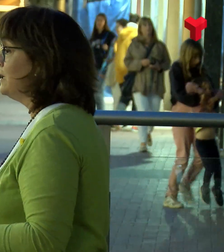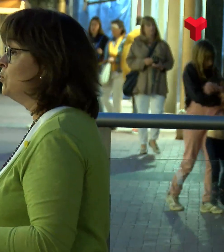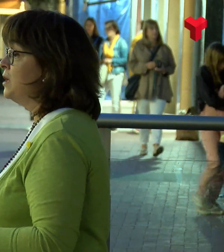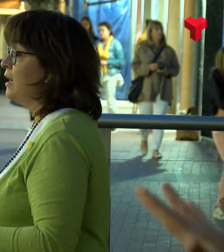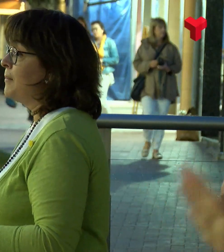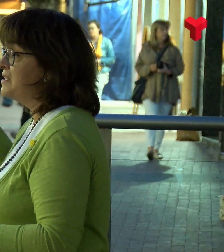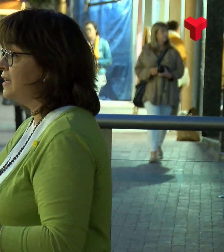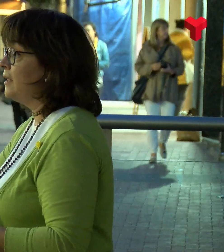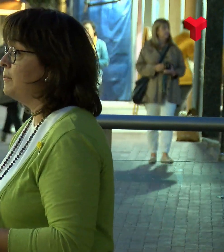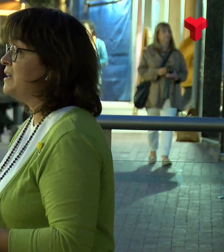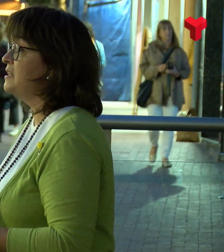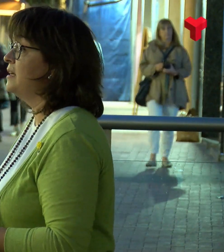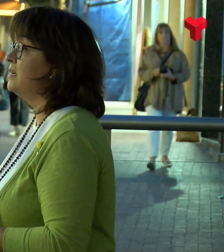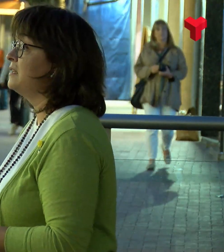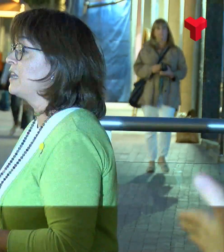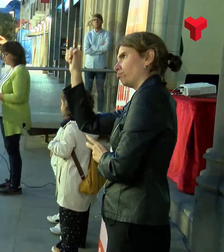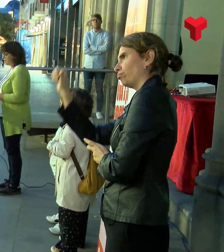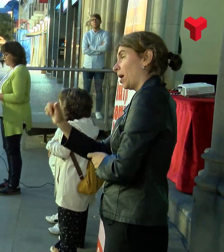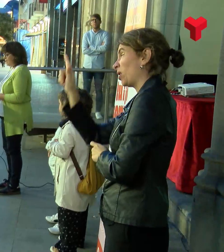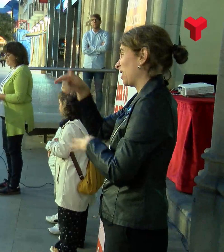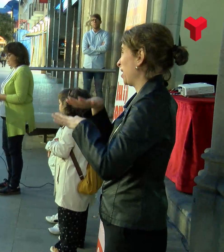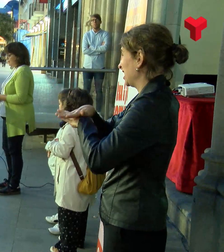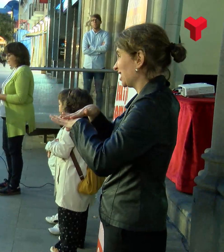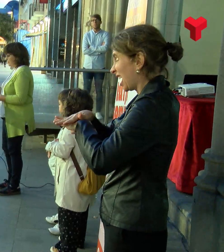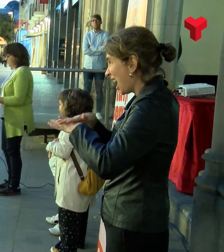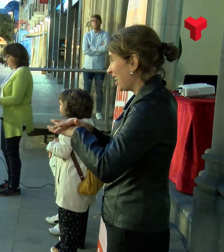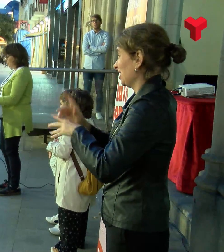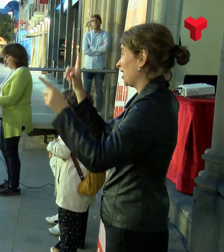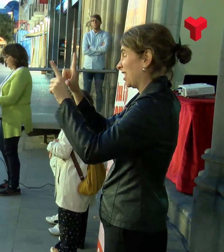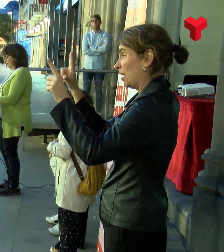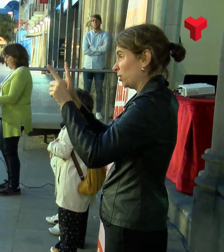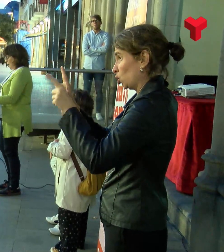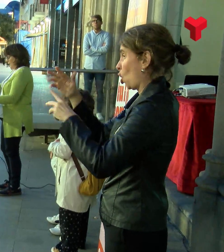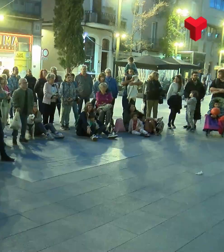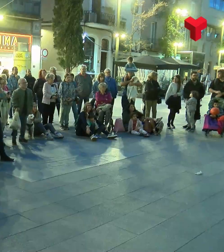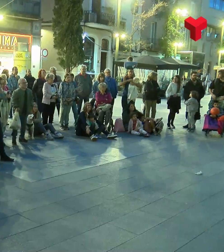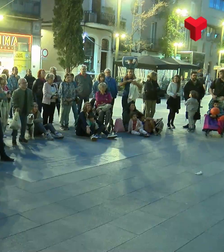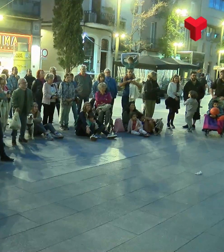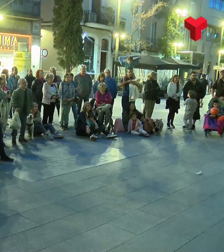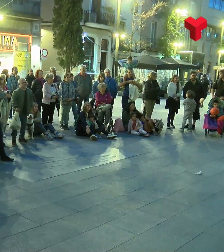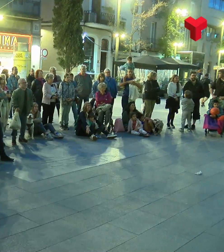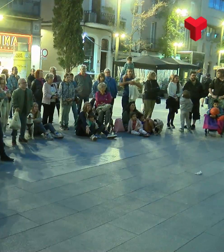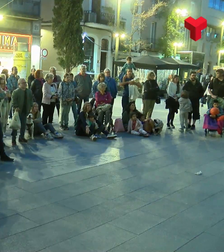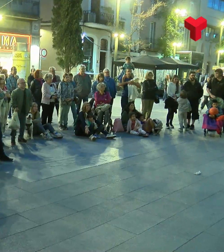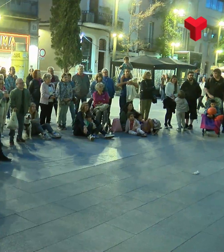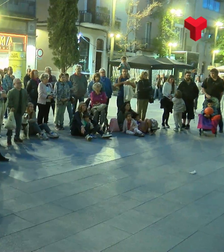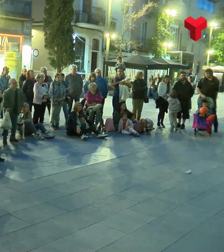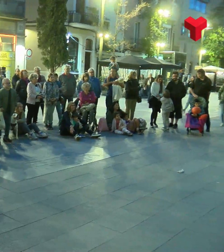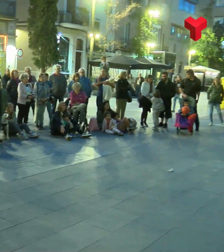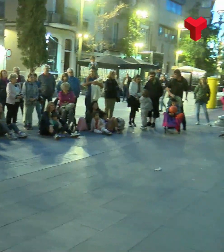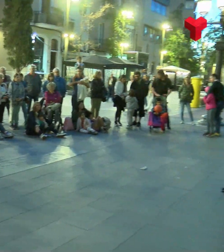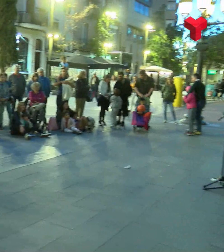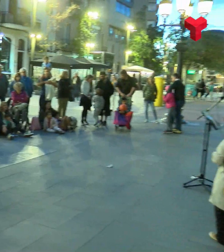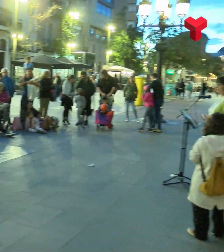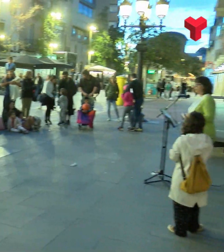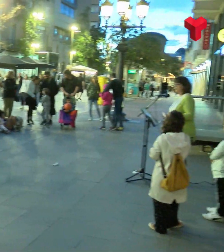Cinema Catalunya abans de cada passi de cas per la pàgina web. Després us diem com que us agradarà, després